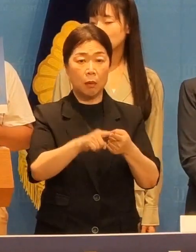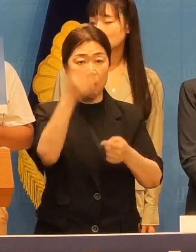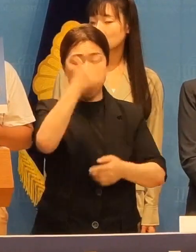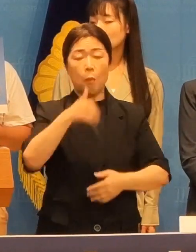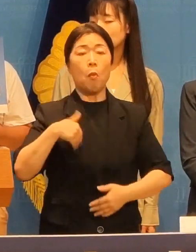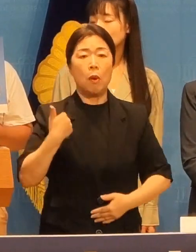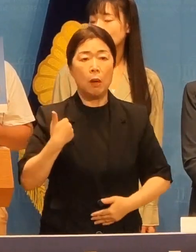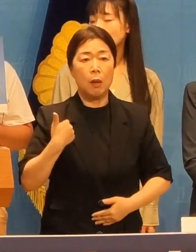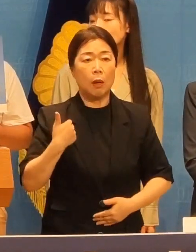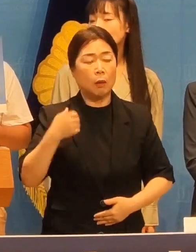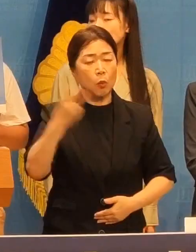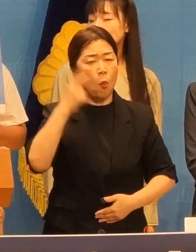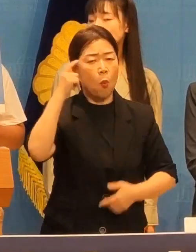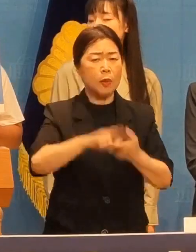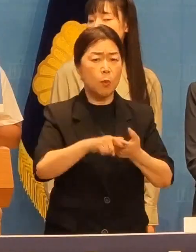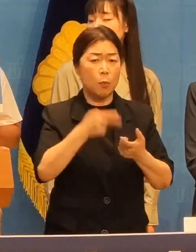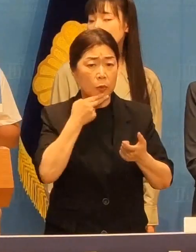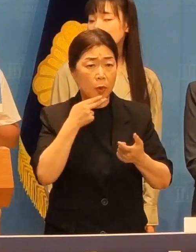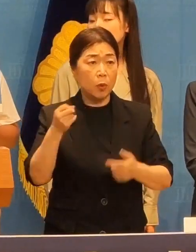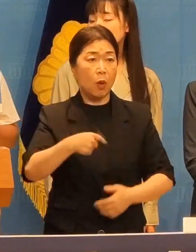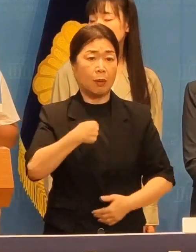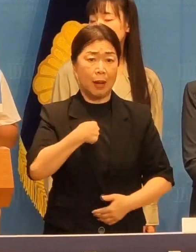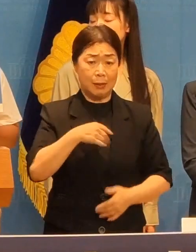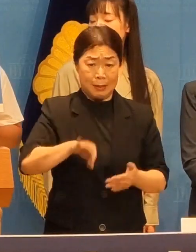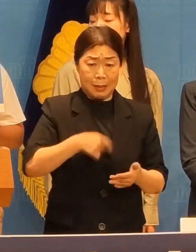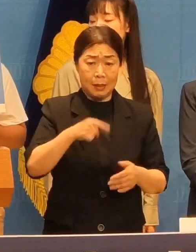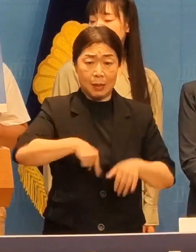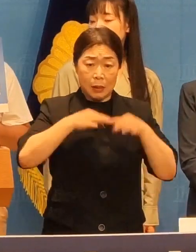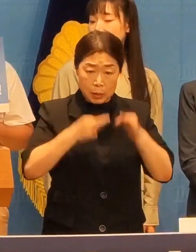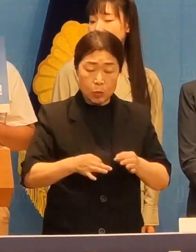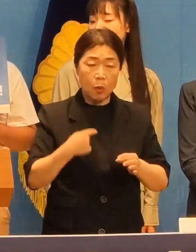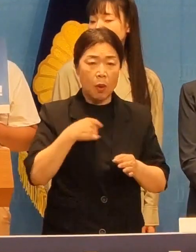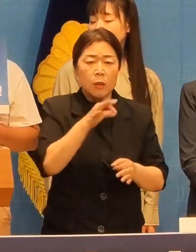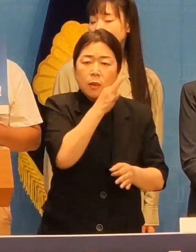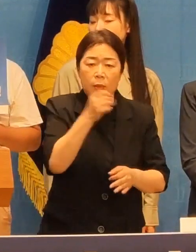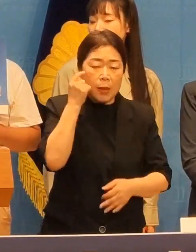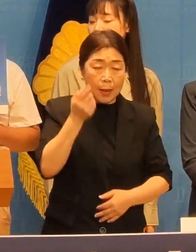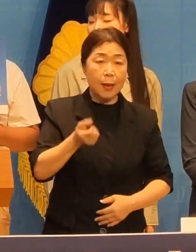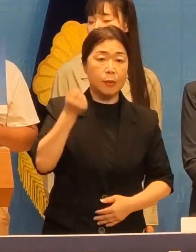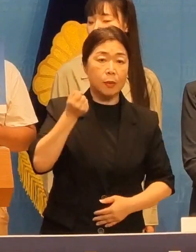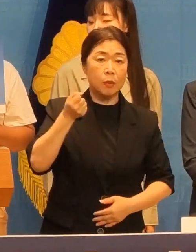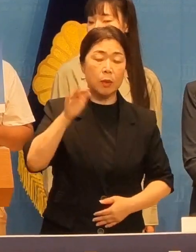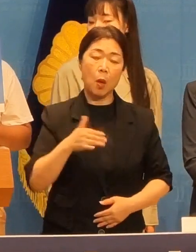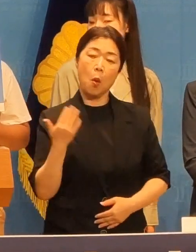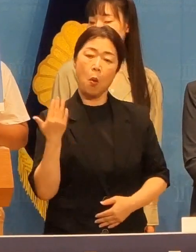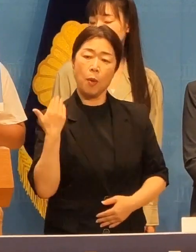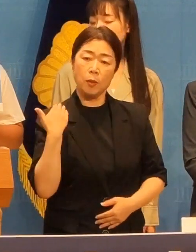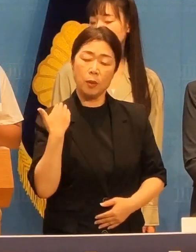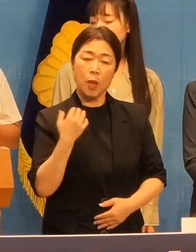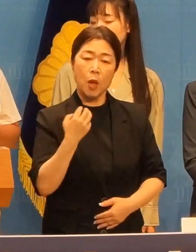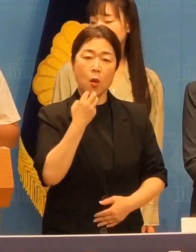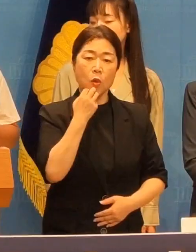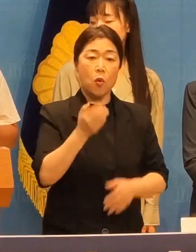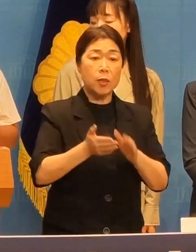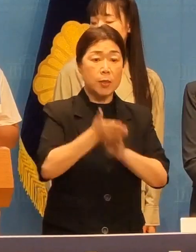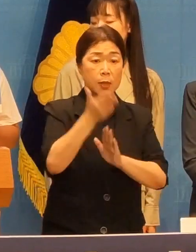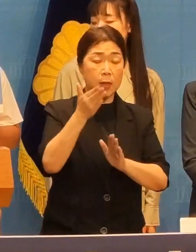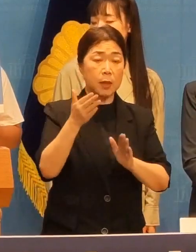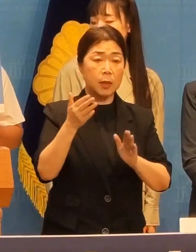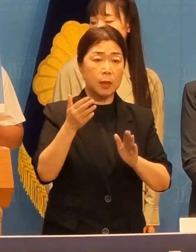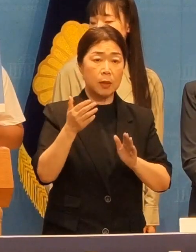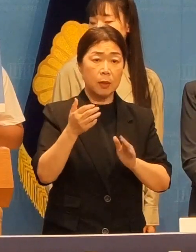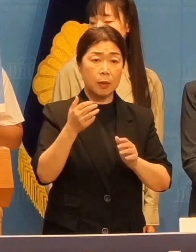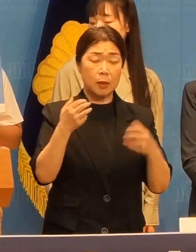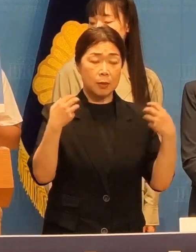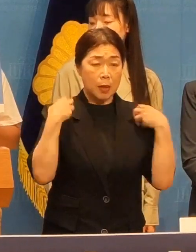생각했습니다. 하지만 얼마 전 우리 서울시립아동보호소 피해